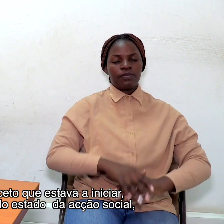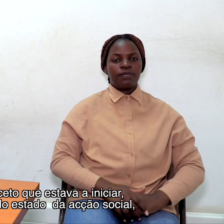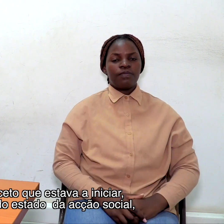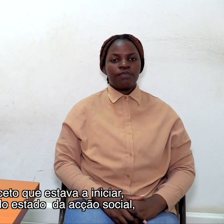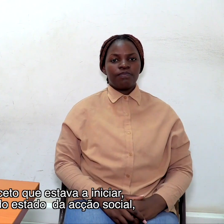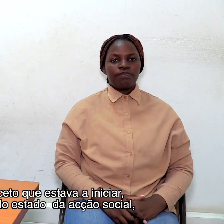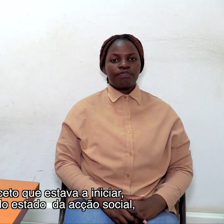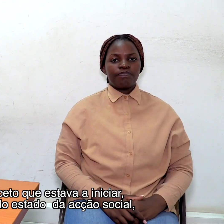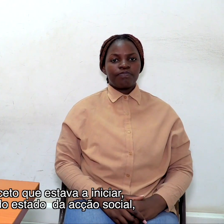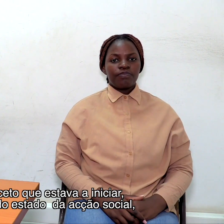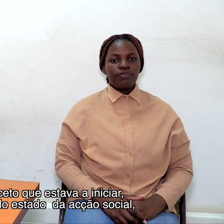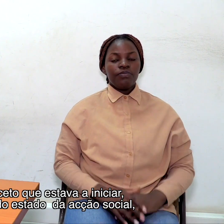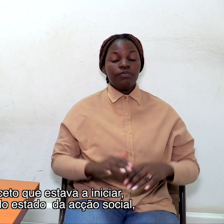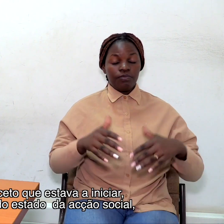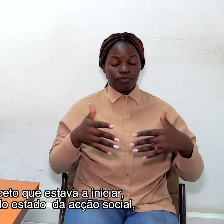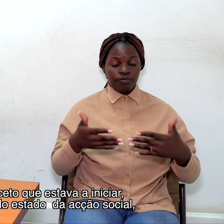na então